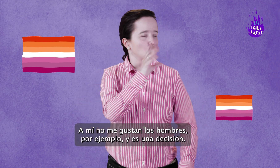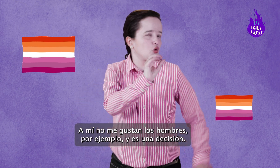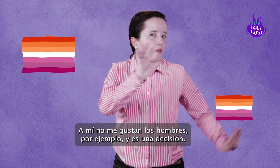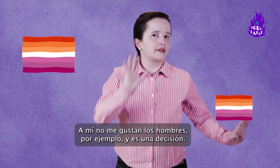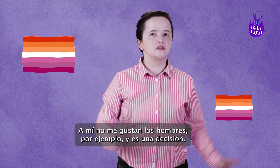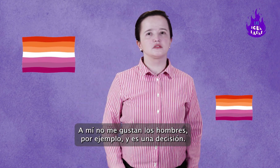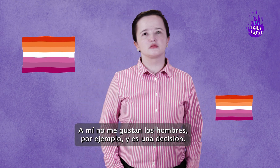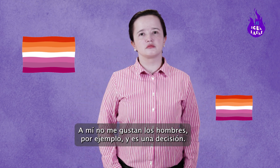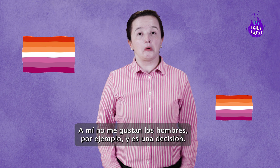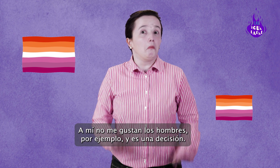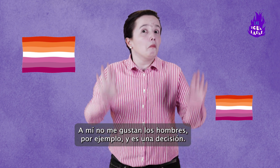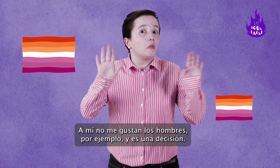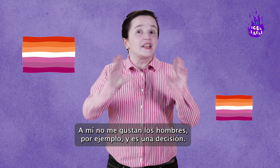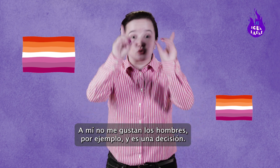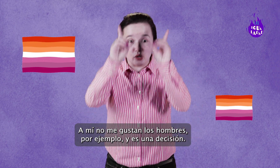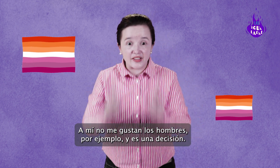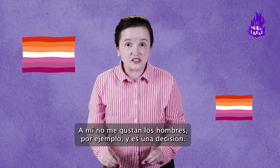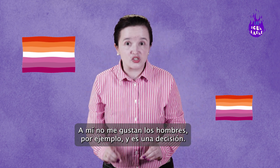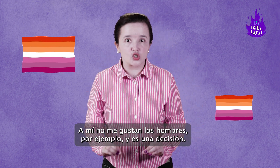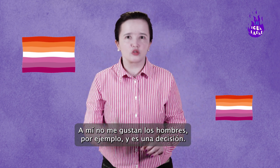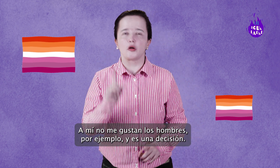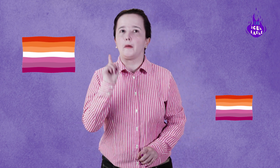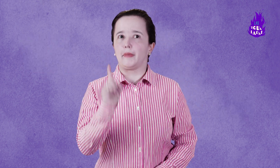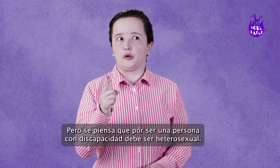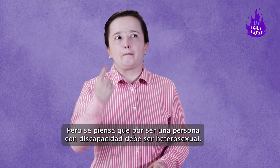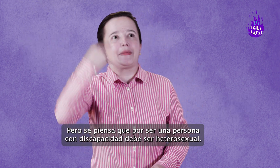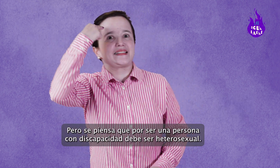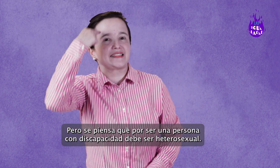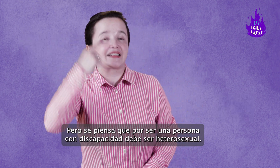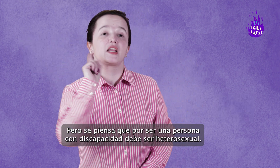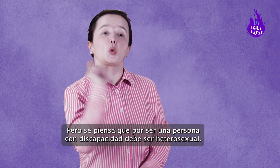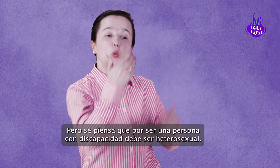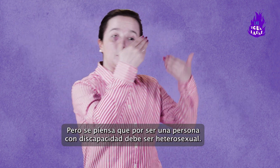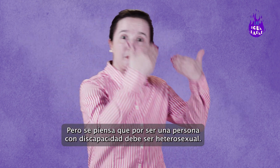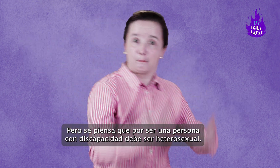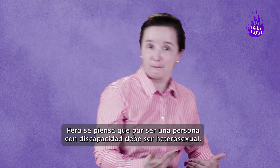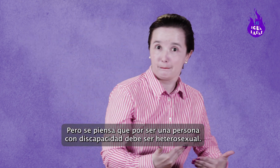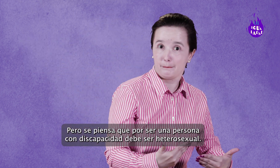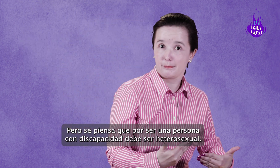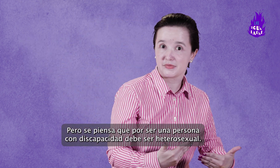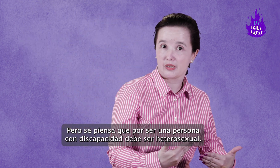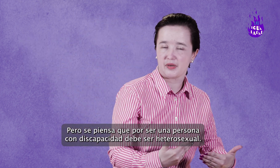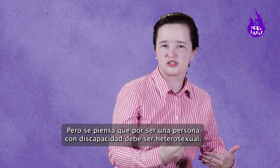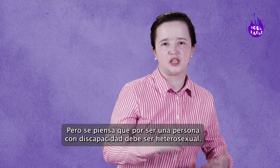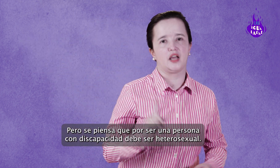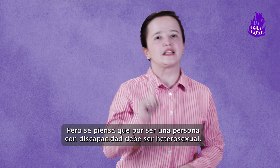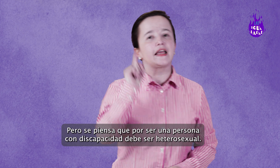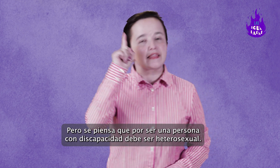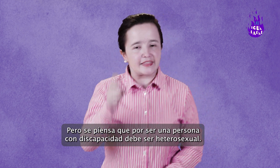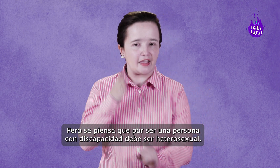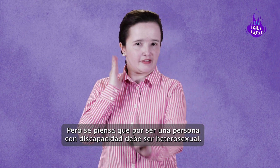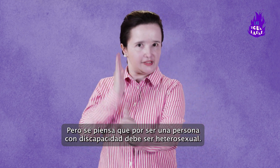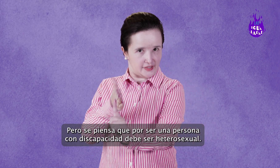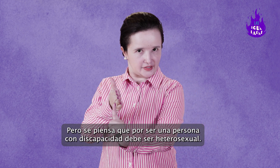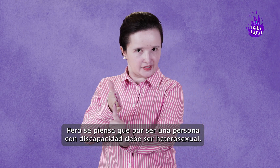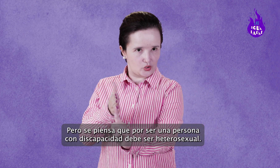gustan los hombres, por ejemplo, y es una decisión. Pero se piensa que por ser una persona con discapacidad debe ser heterosexual.